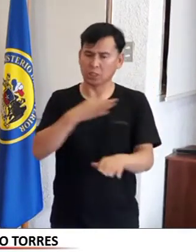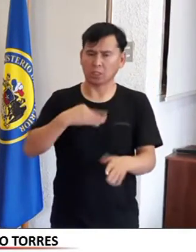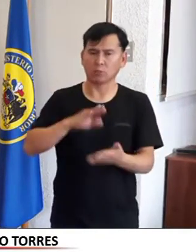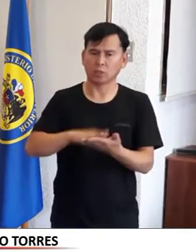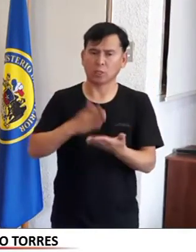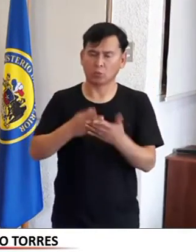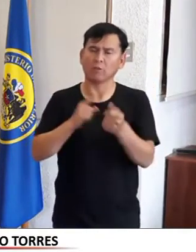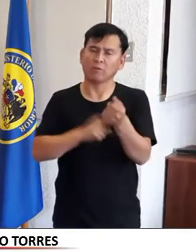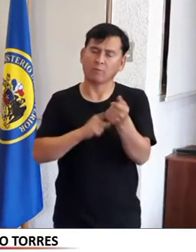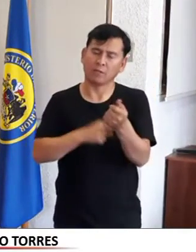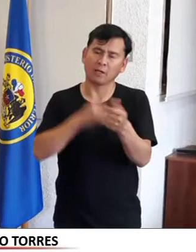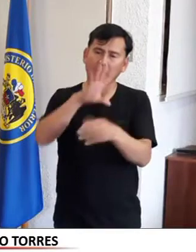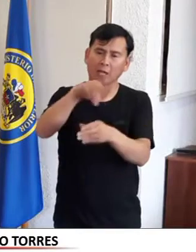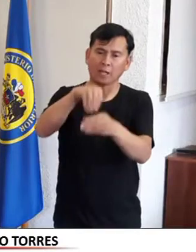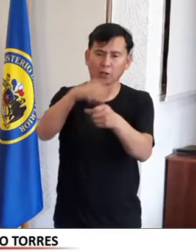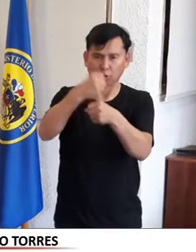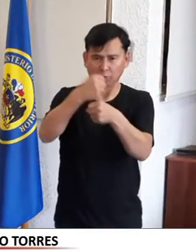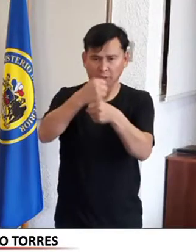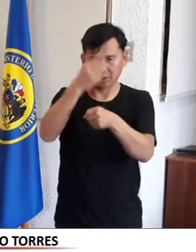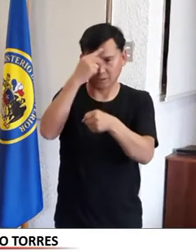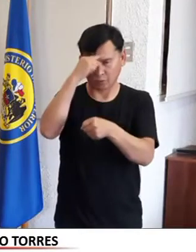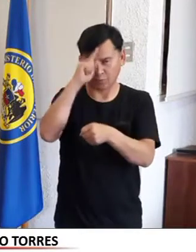Salud a mi familia hospitalaria.